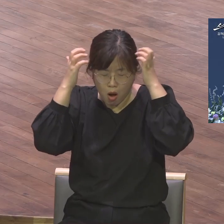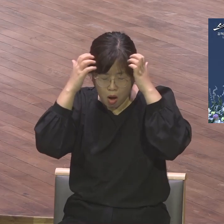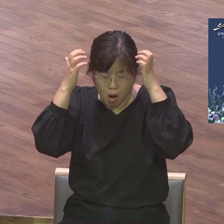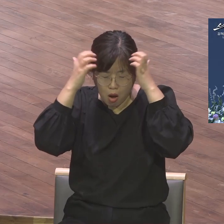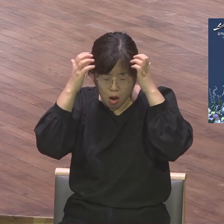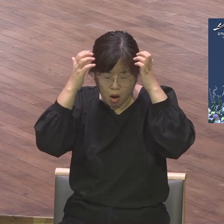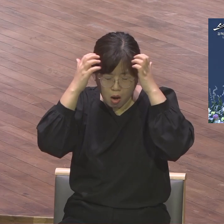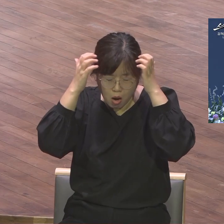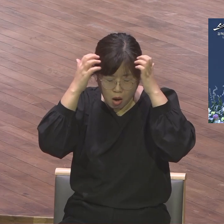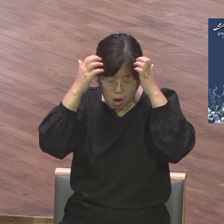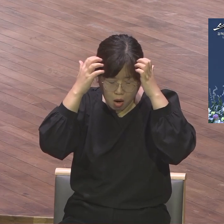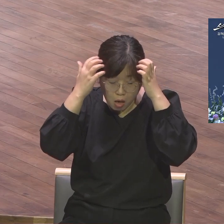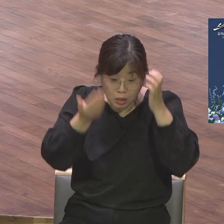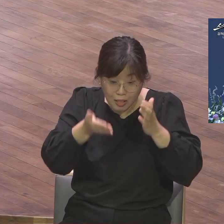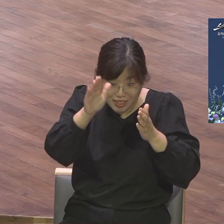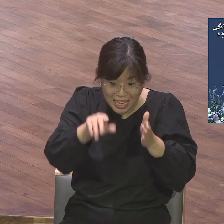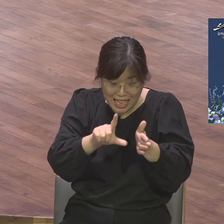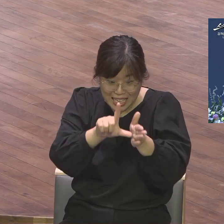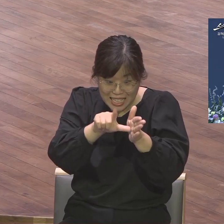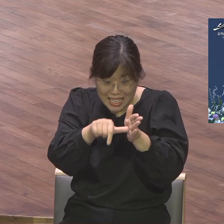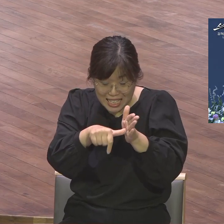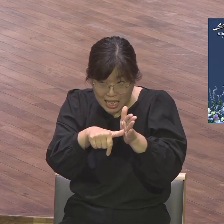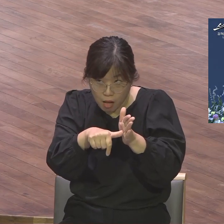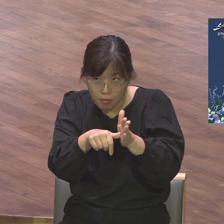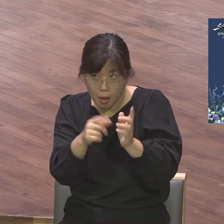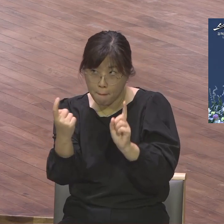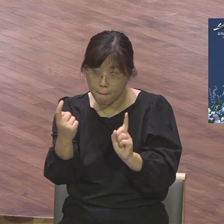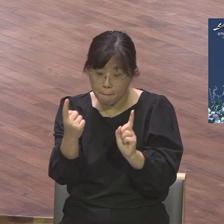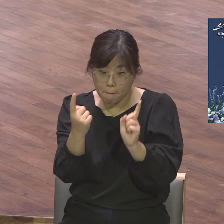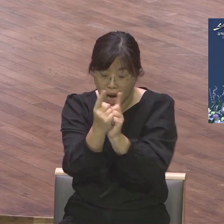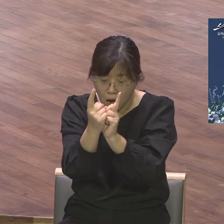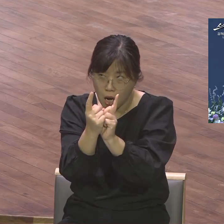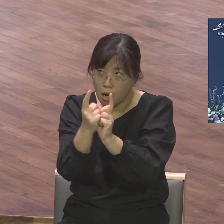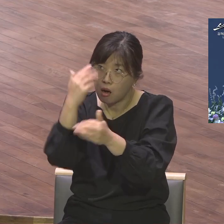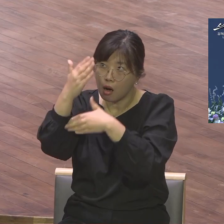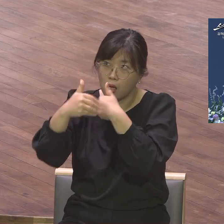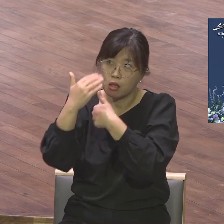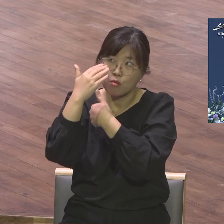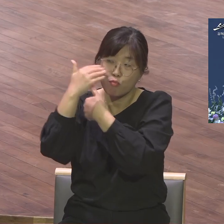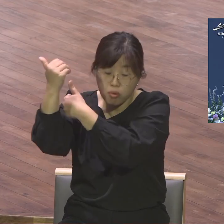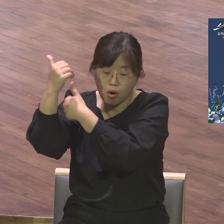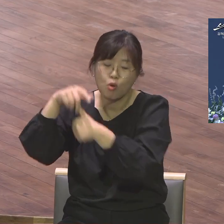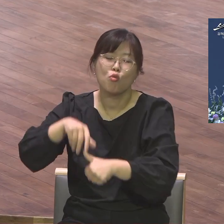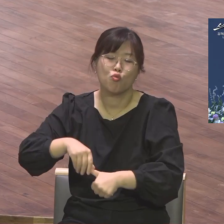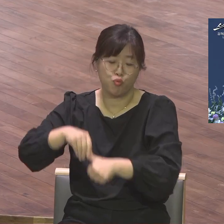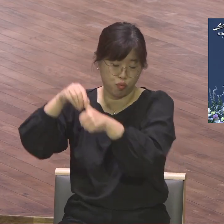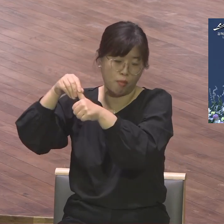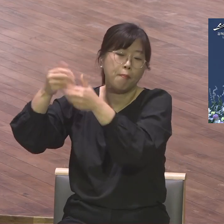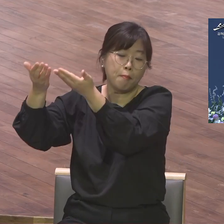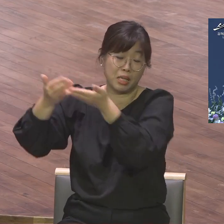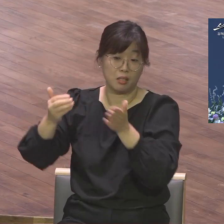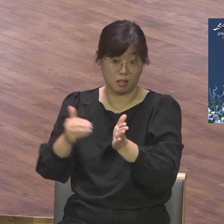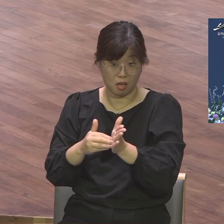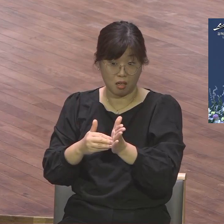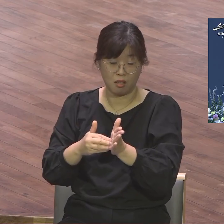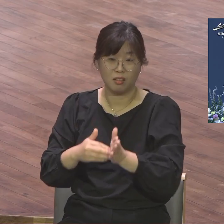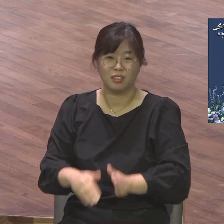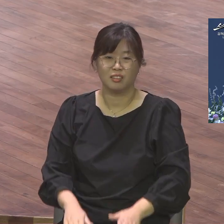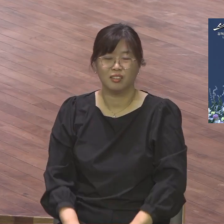과정. 예수 그리스도를 통해서 특별한 은혜가 우리에게 임한 것이 이게